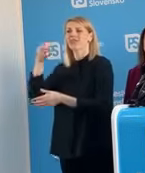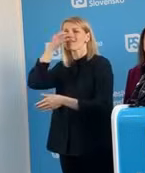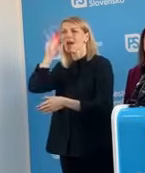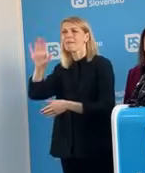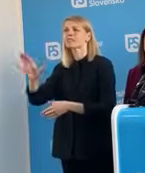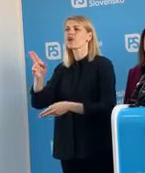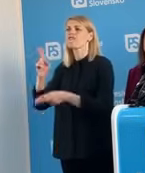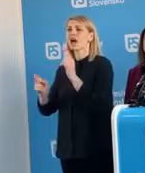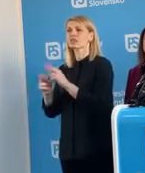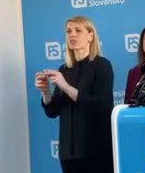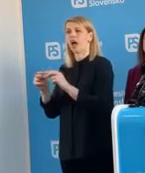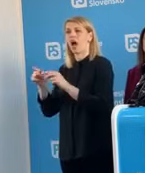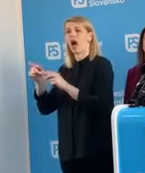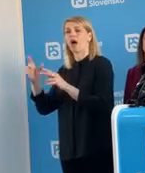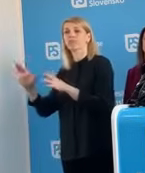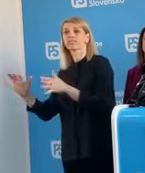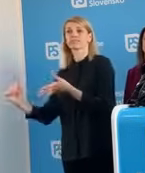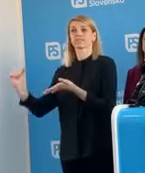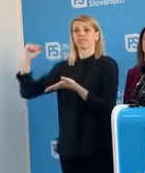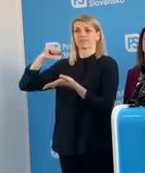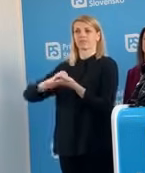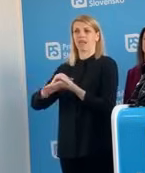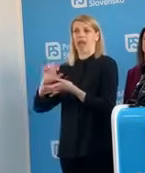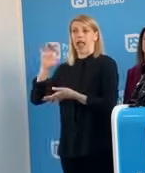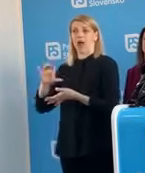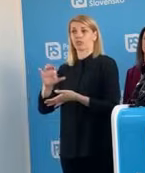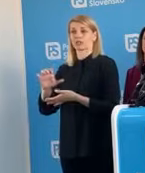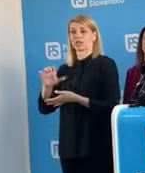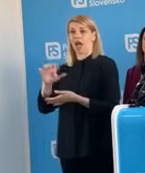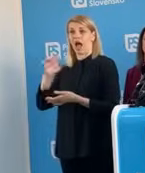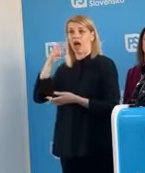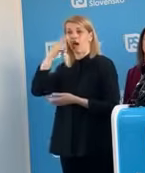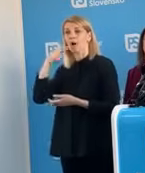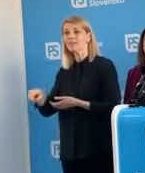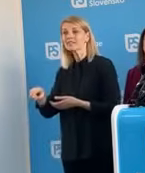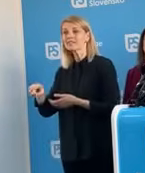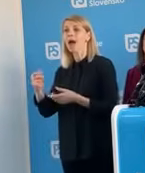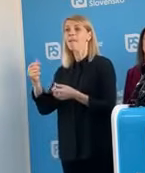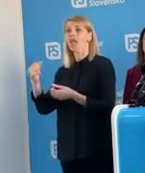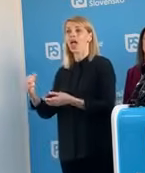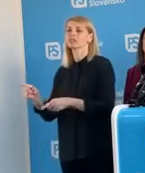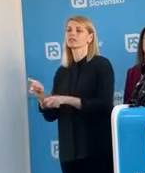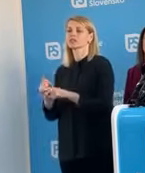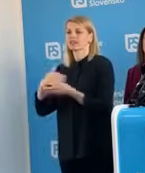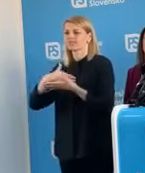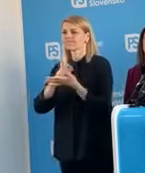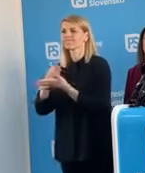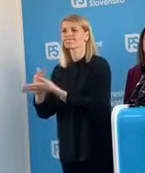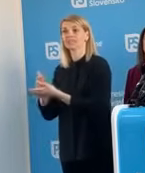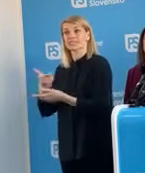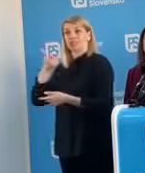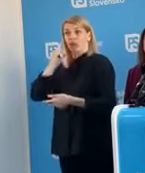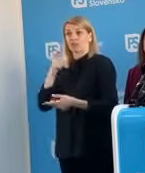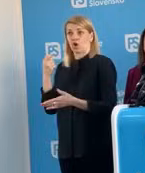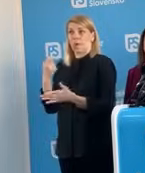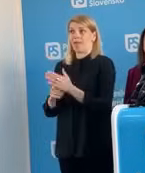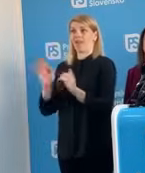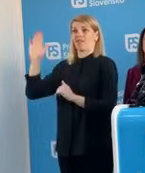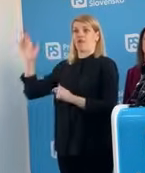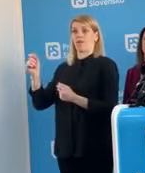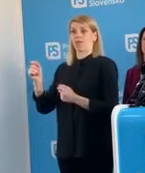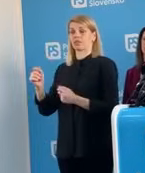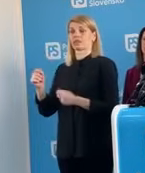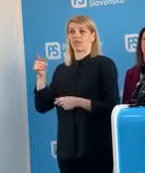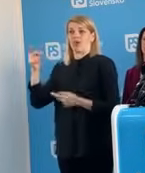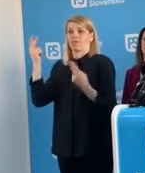rozpočtu, keď nebudú mať istotu, že ak pošlú peniaze na Slovensko, tak tie peniaze sa nerozkradnú, no